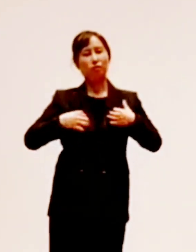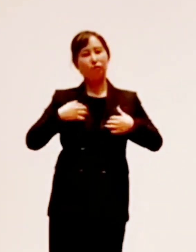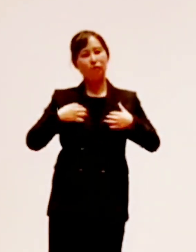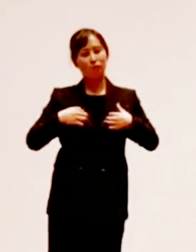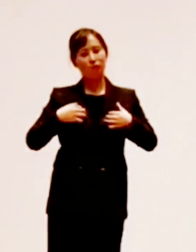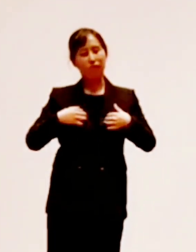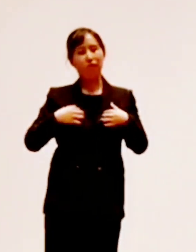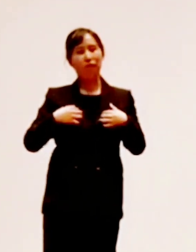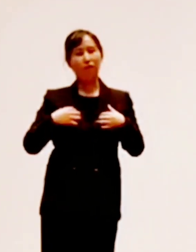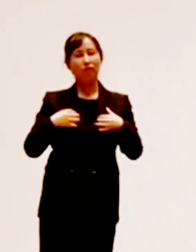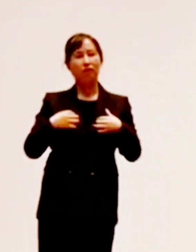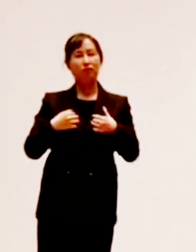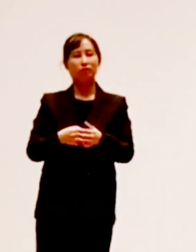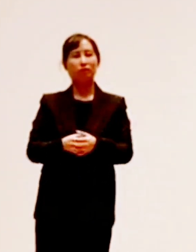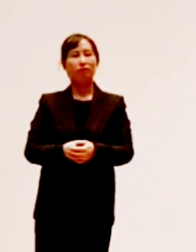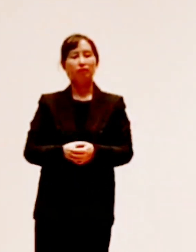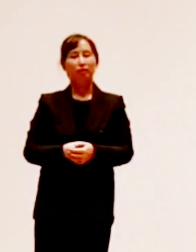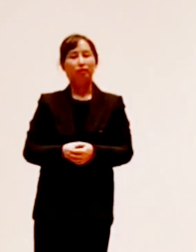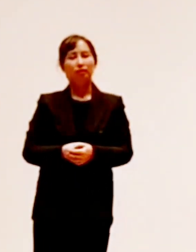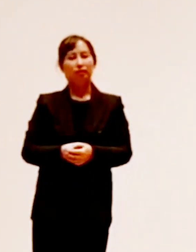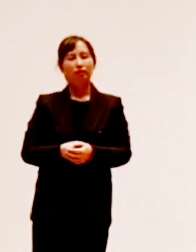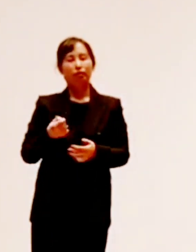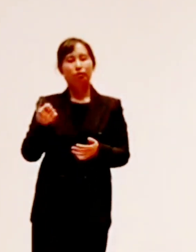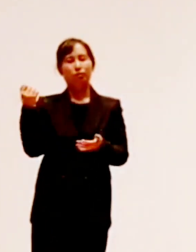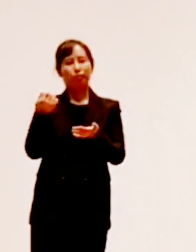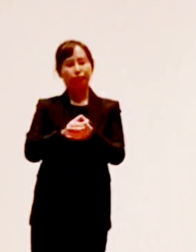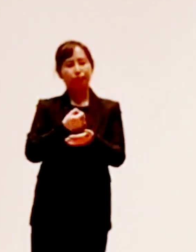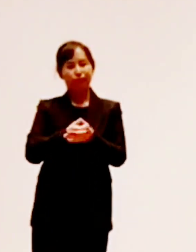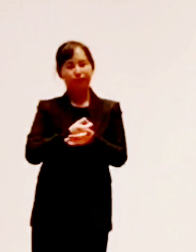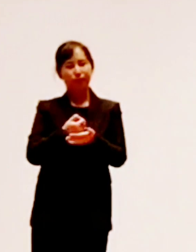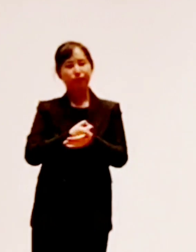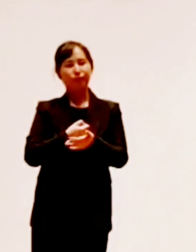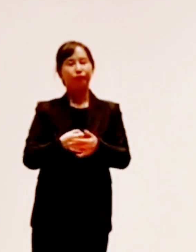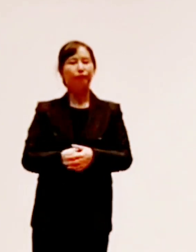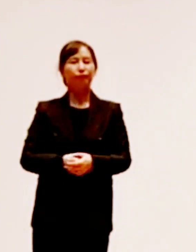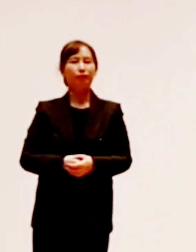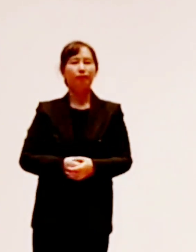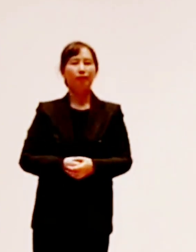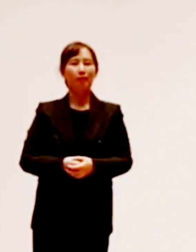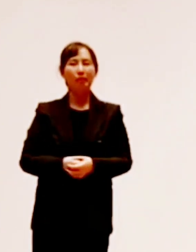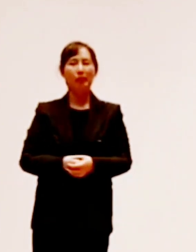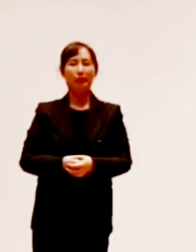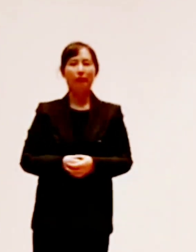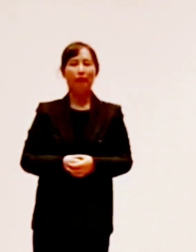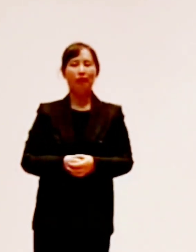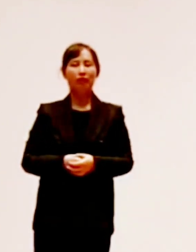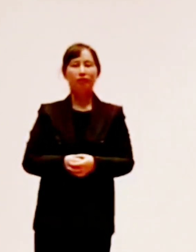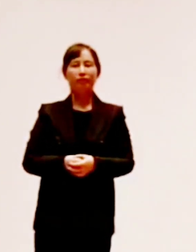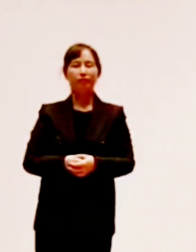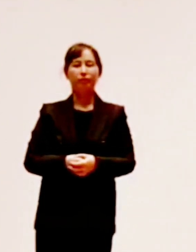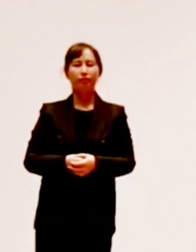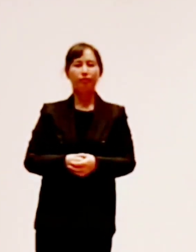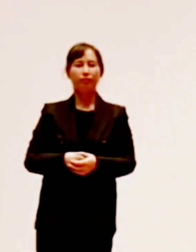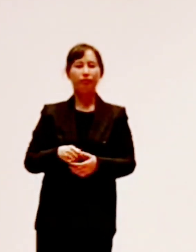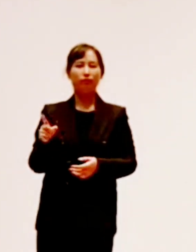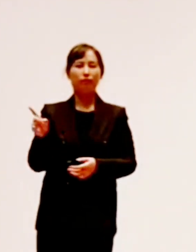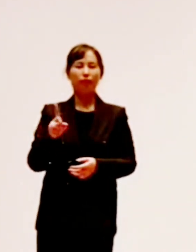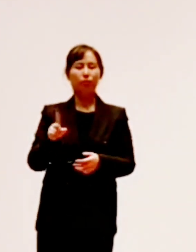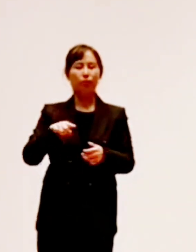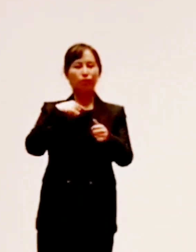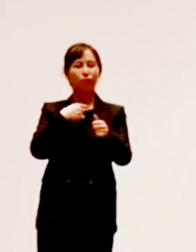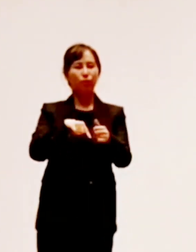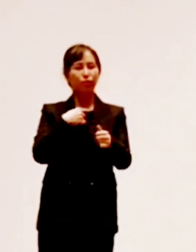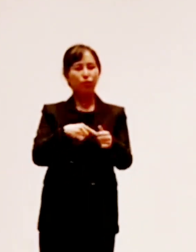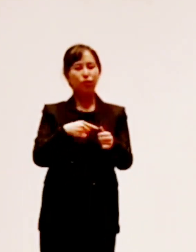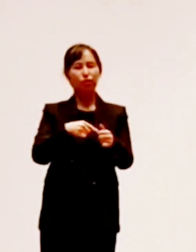즐거운 행사가 되지 않았을까 그렇게 생각을 해봅니다. 아무리